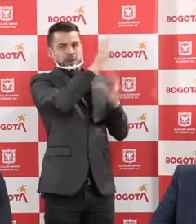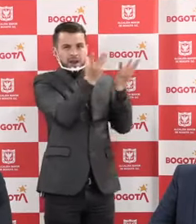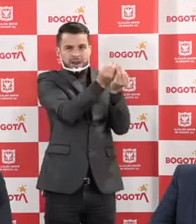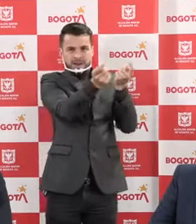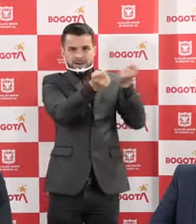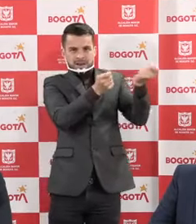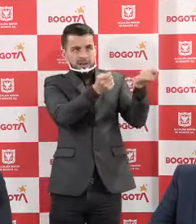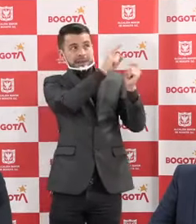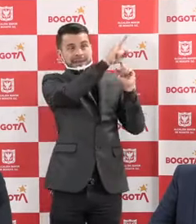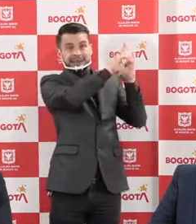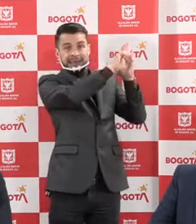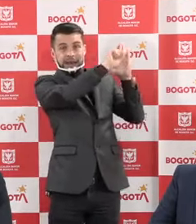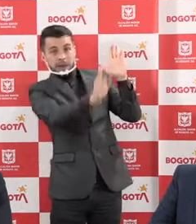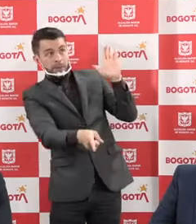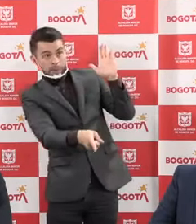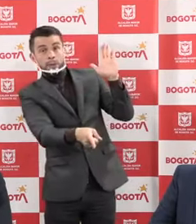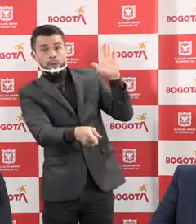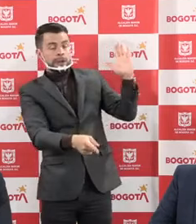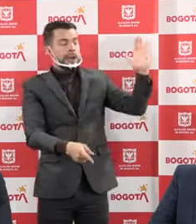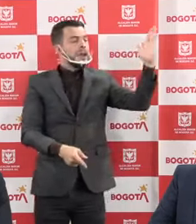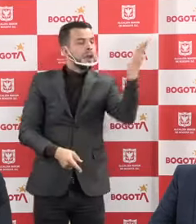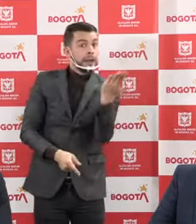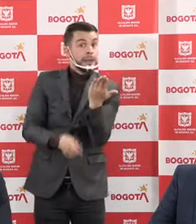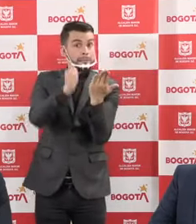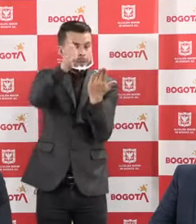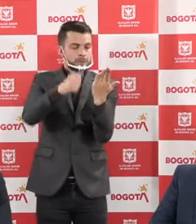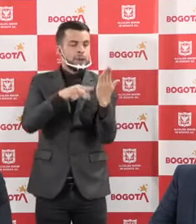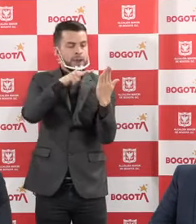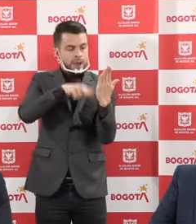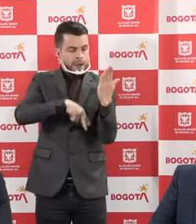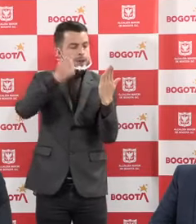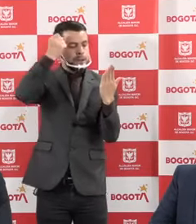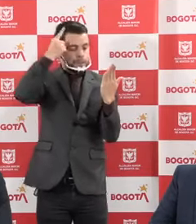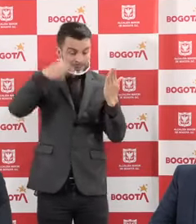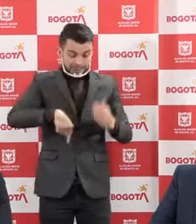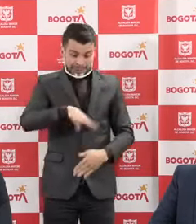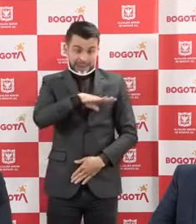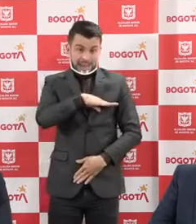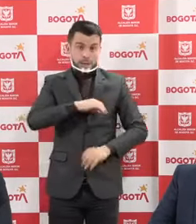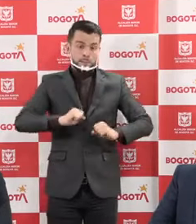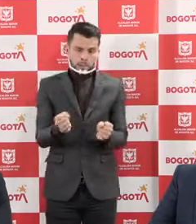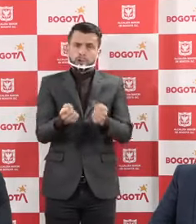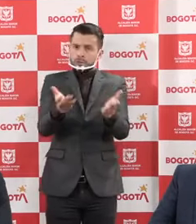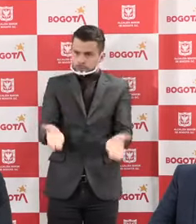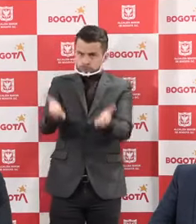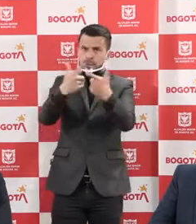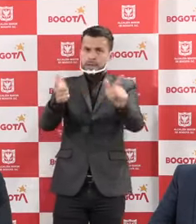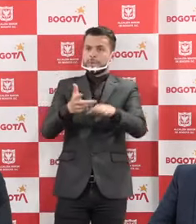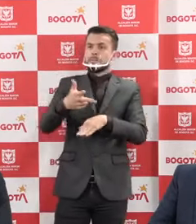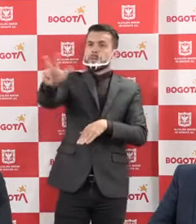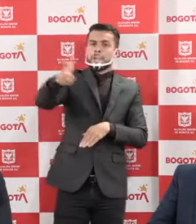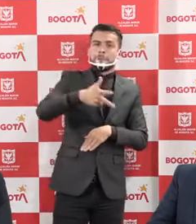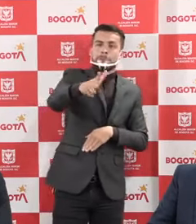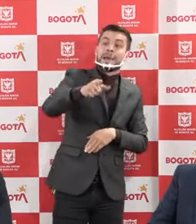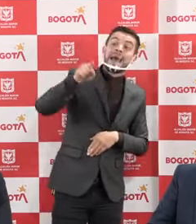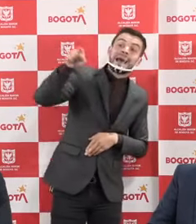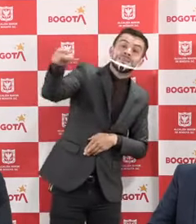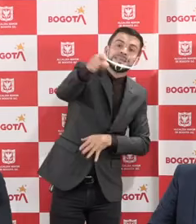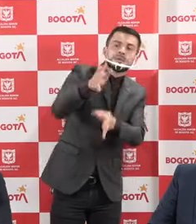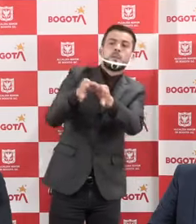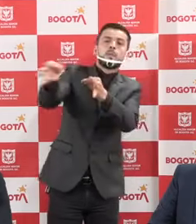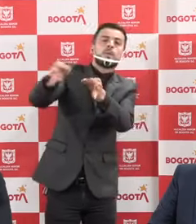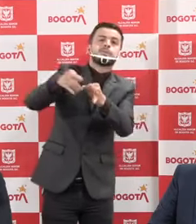tiene las potestades para establecer prohibiciones y restricciones que conlleven a